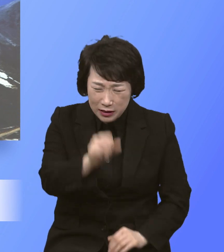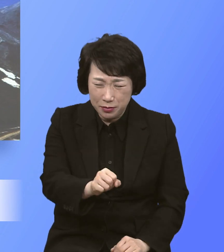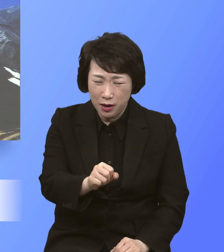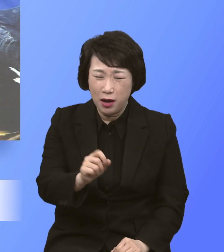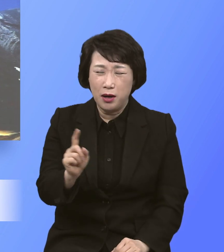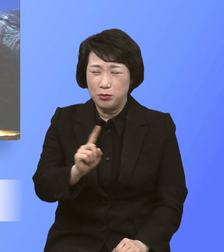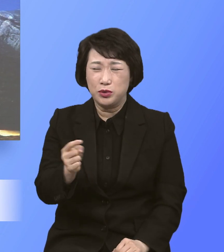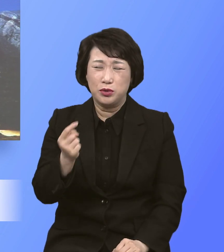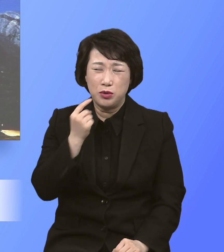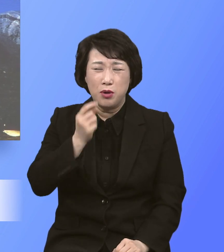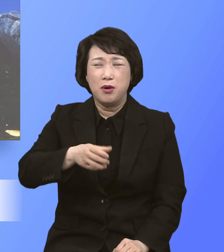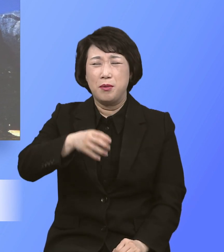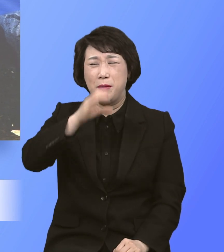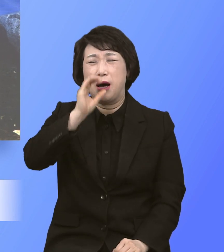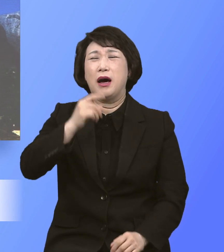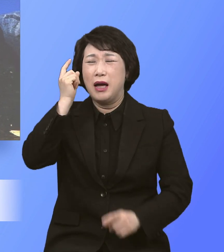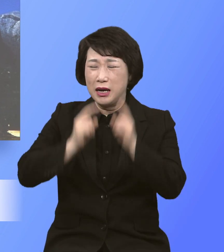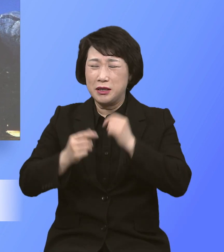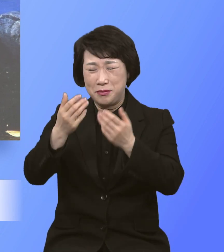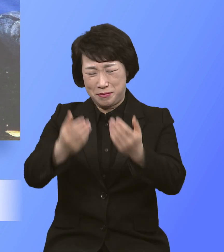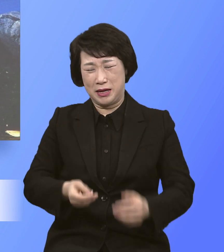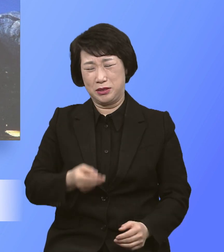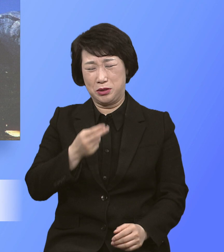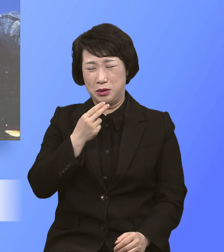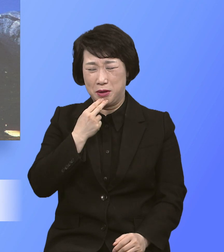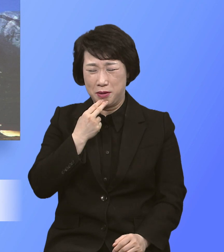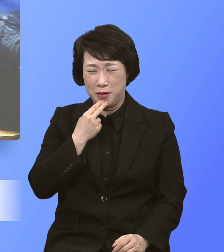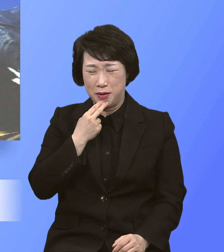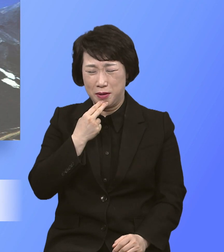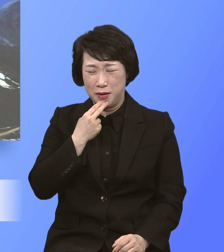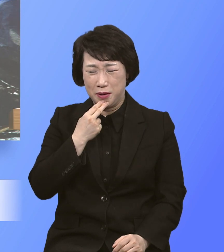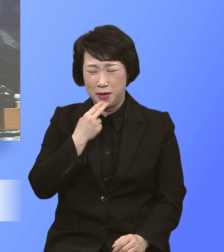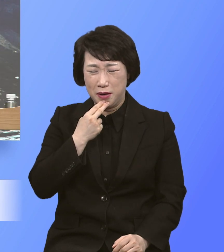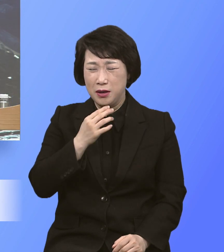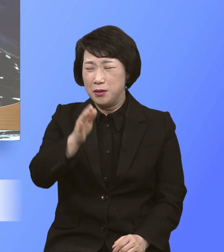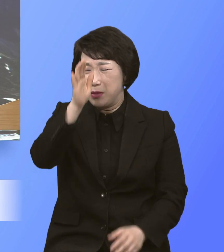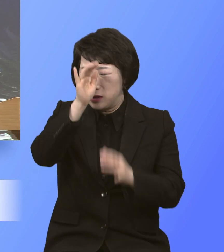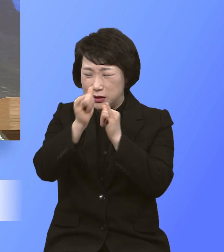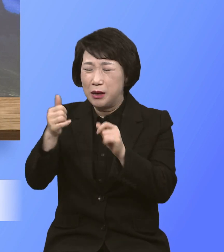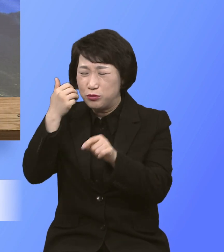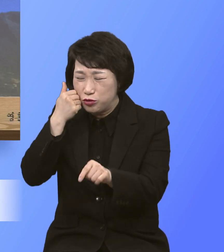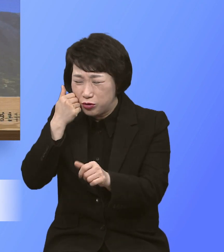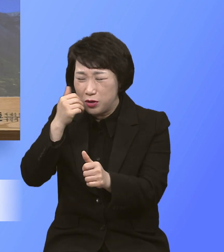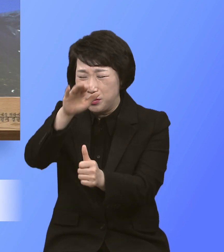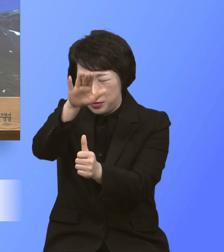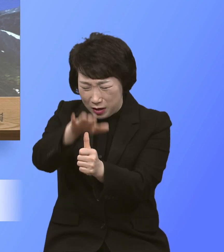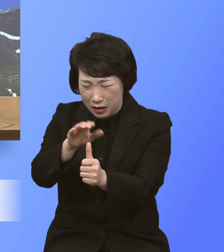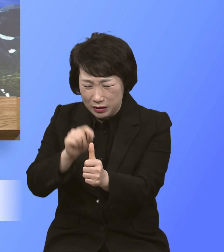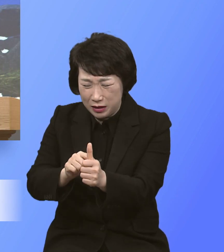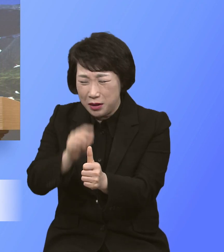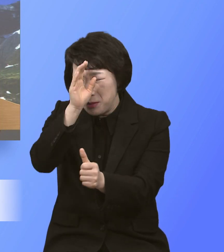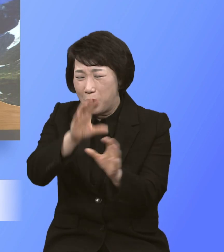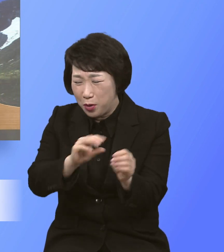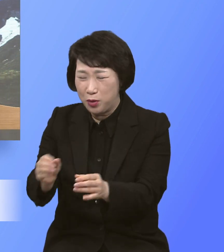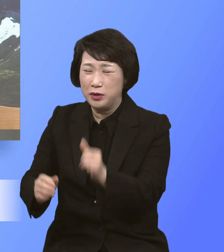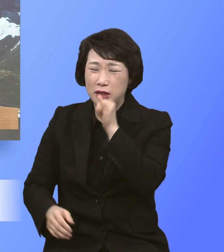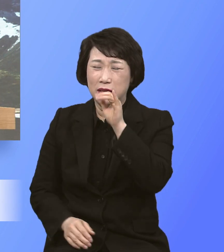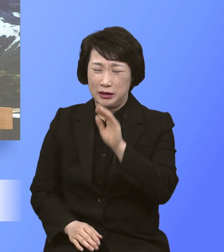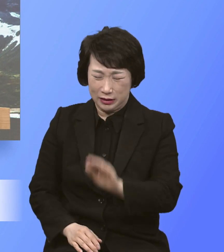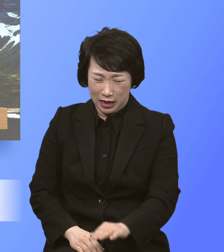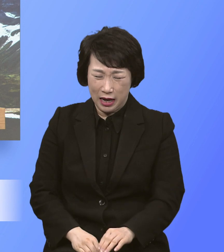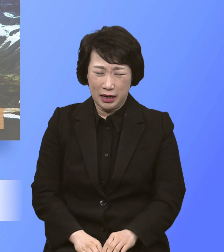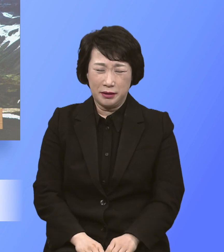뱀을 집으며 무슨 독을 마실지라도 해를 받지 아니하며 병든 자에게 손을 얹은